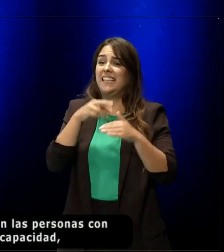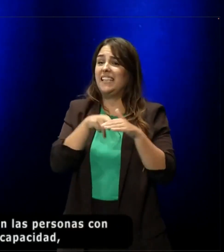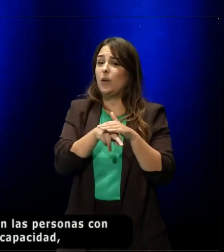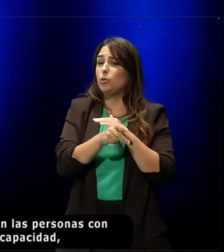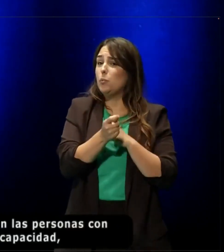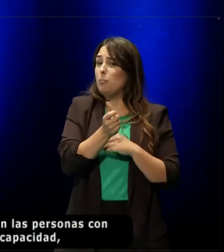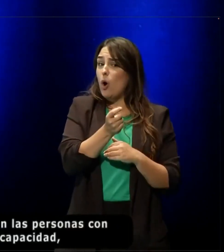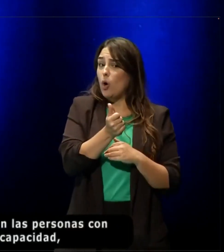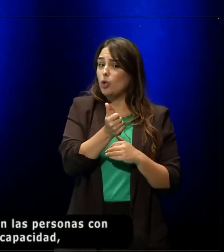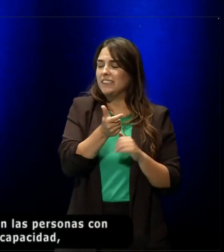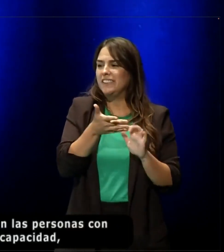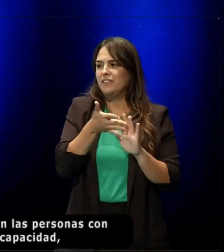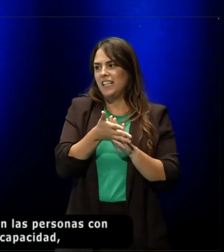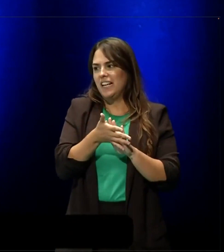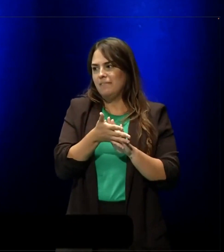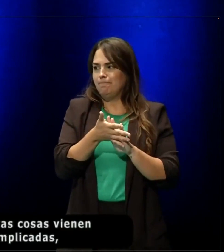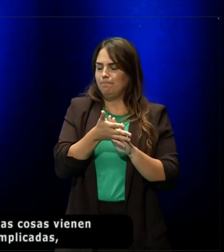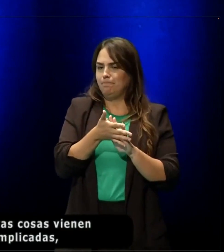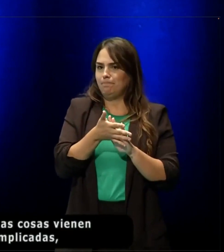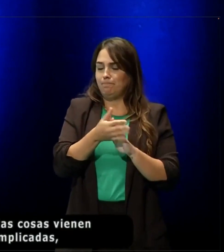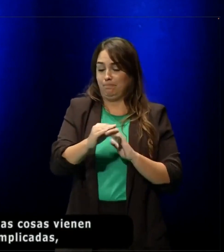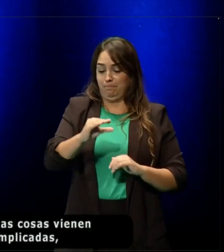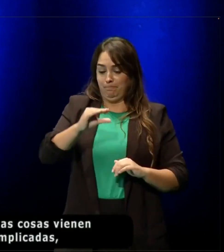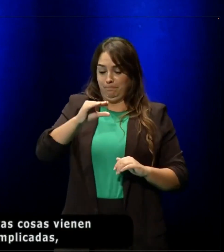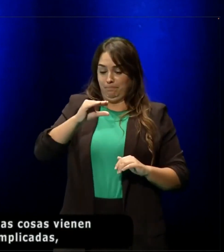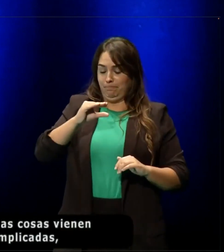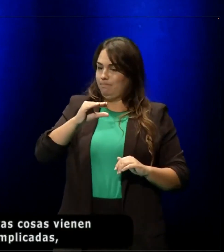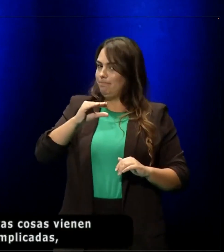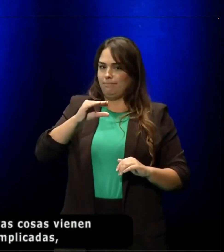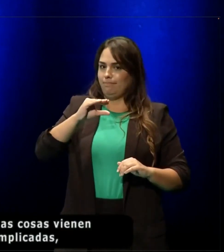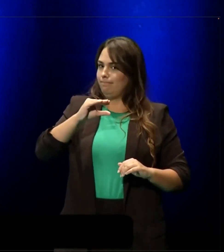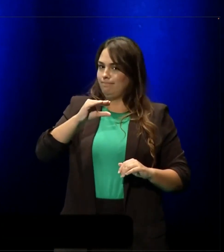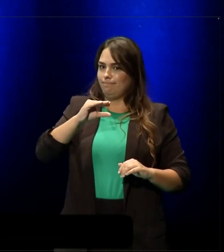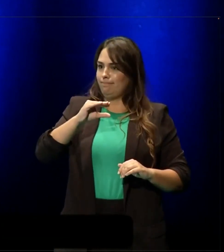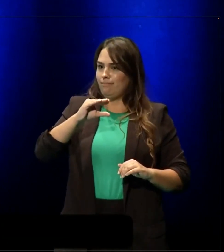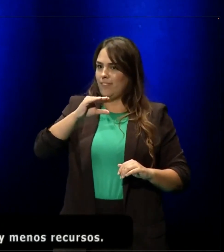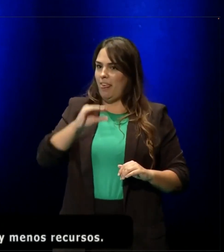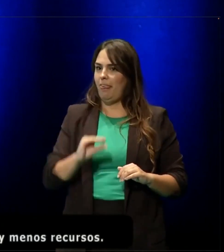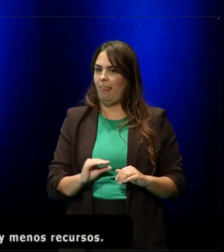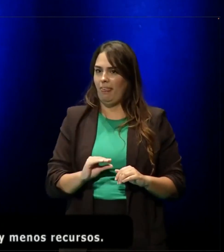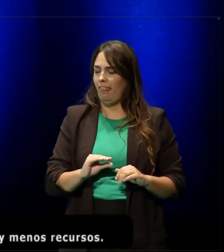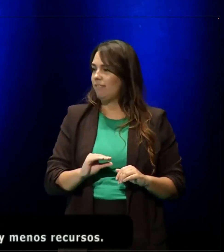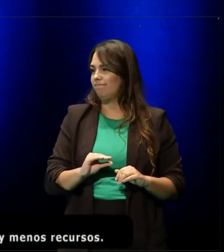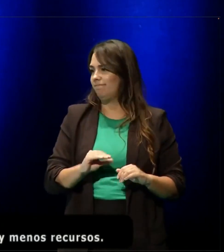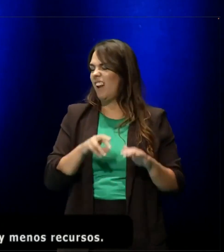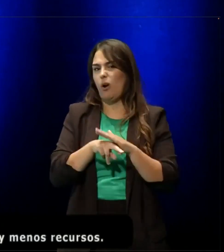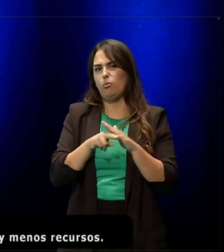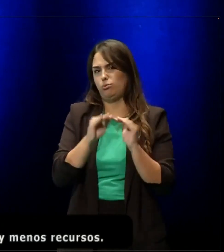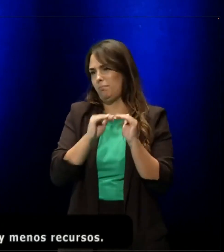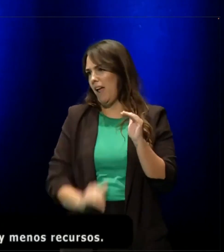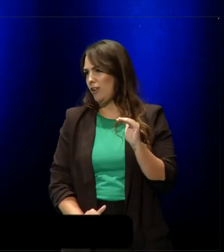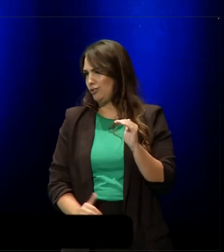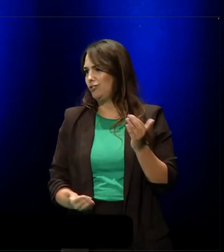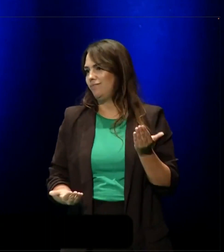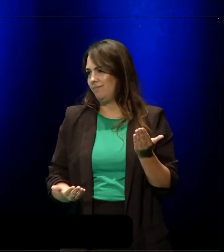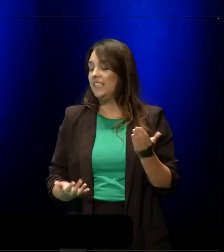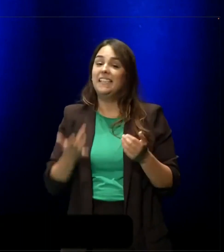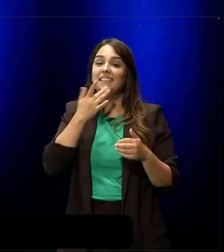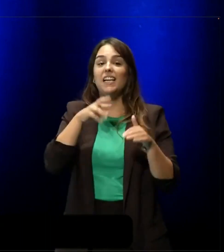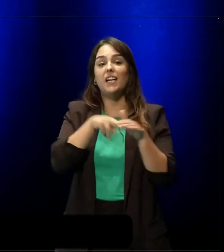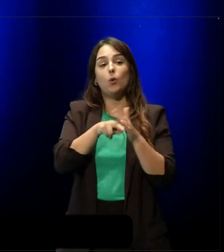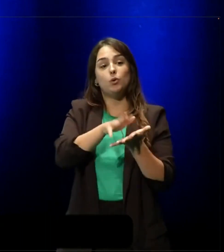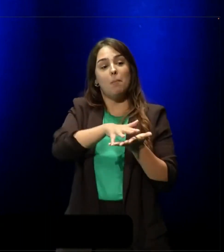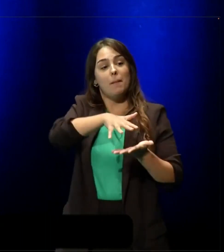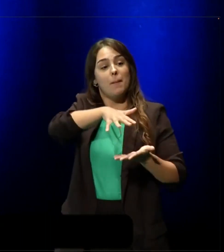recursos, pues a nosotros se nos dice rápidamente que hay menos recursos, ¿no? Y cuando hay más